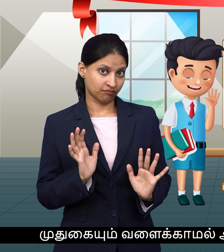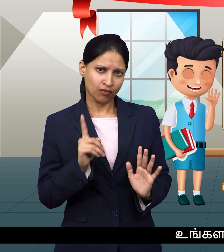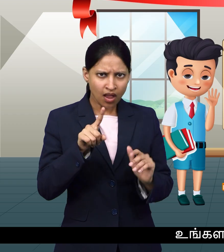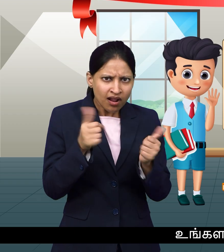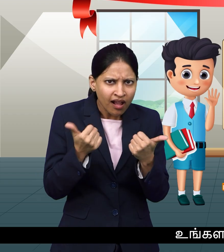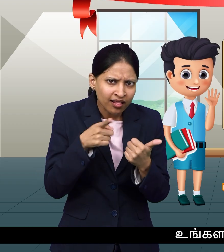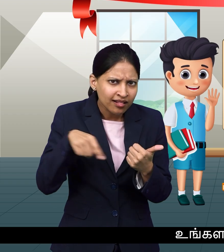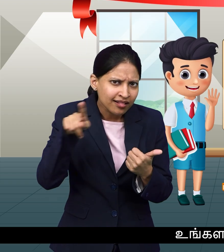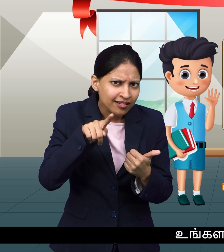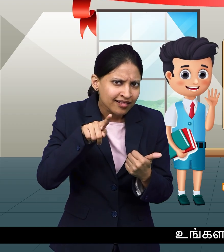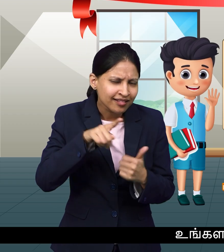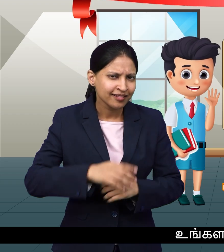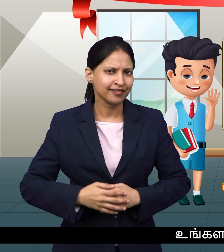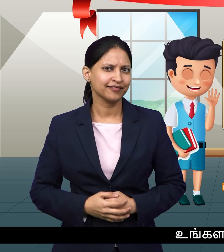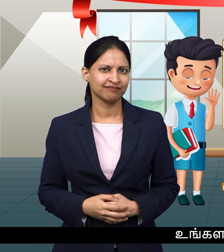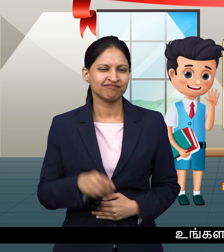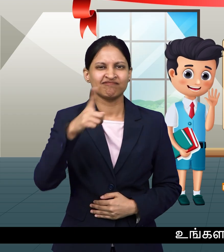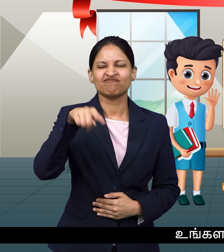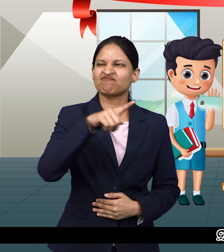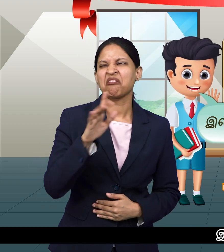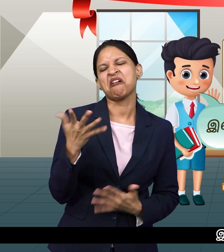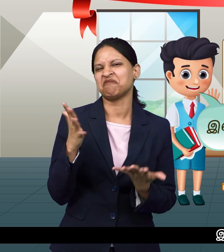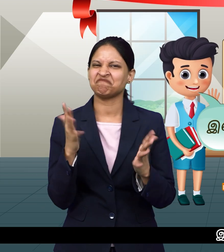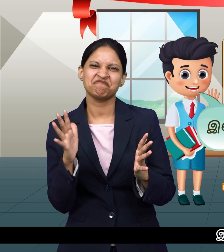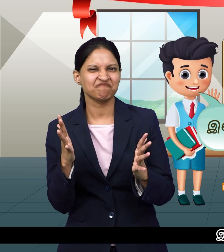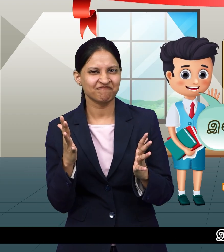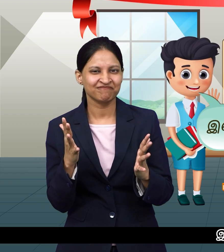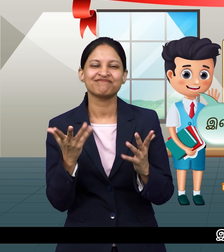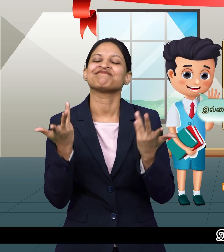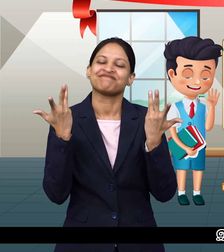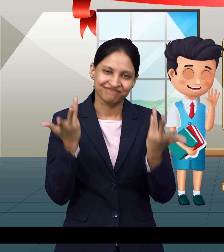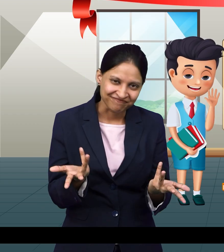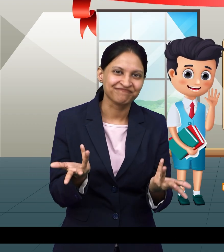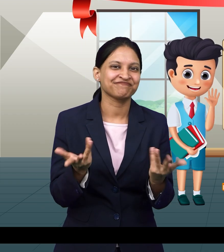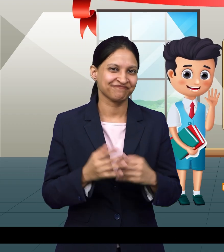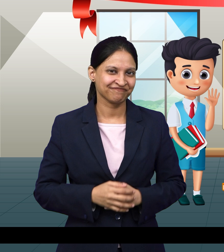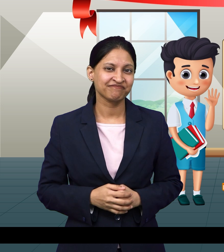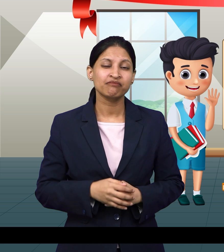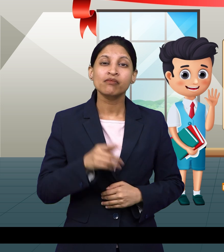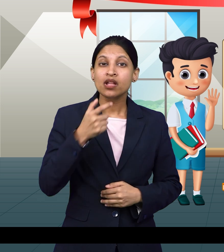செய்யுங்கள். உங்களால் முடியுமா? இல்லை. ஆம்.